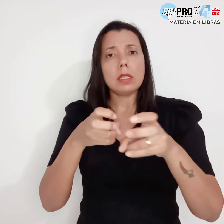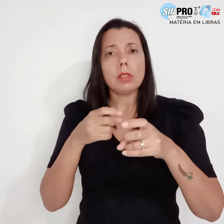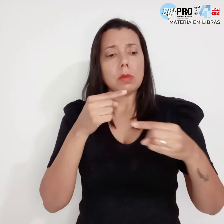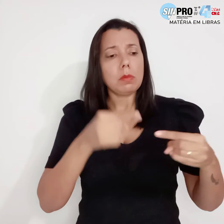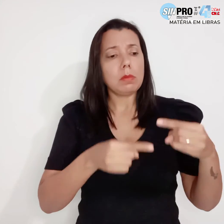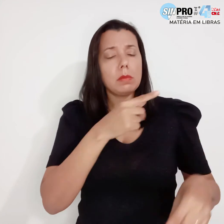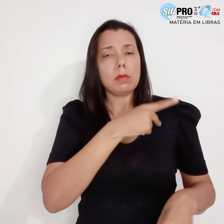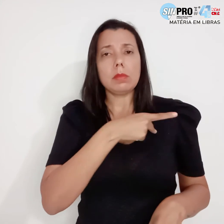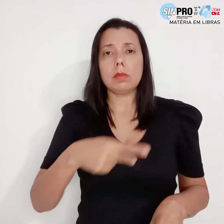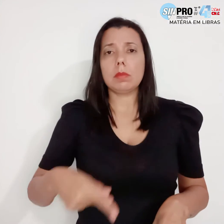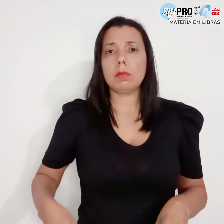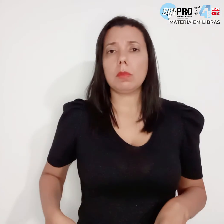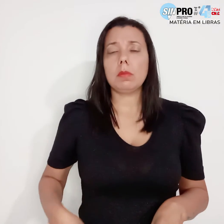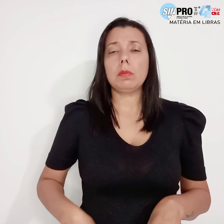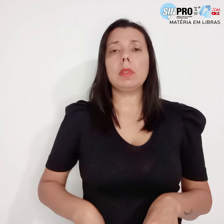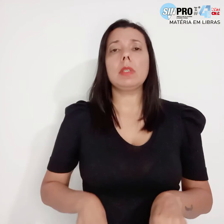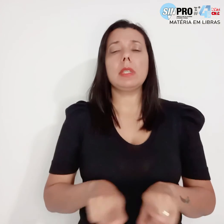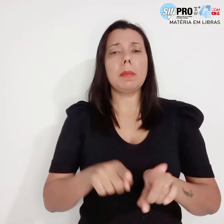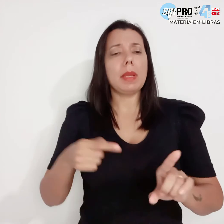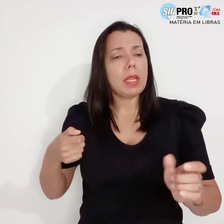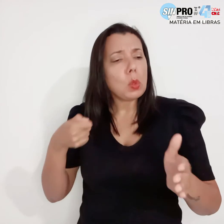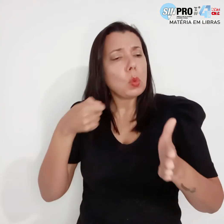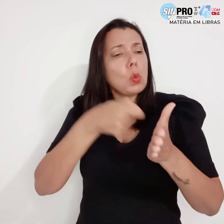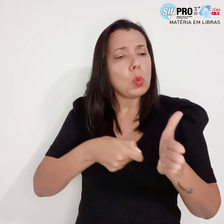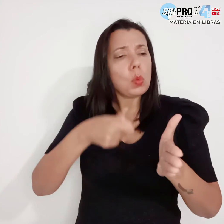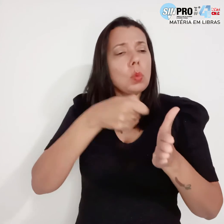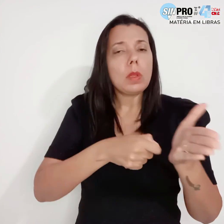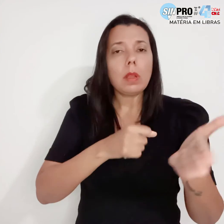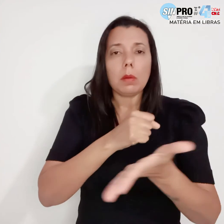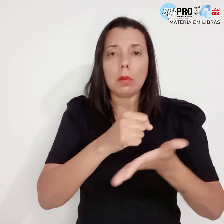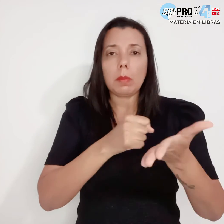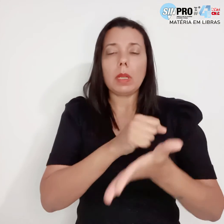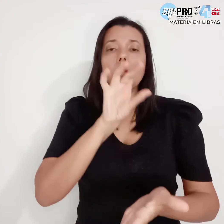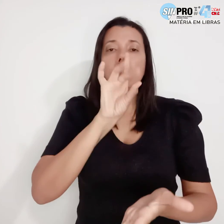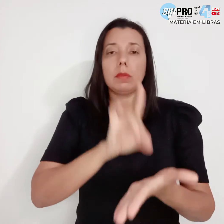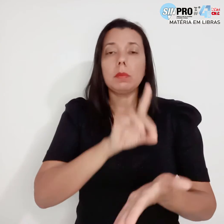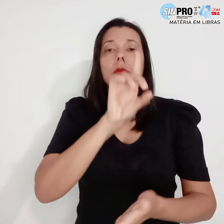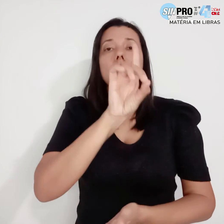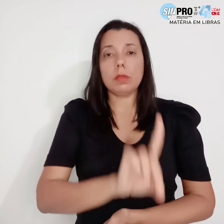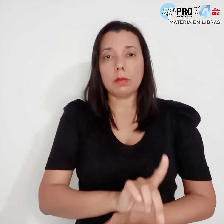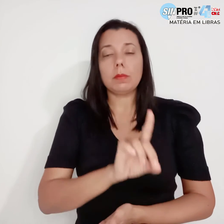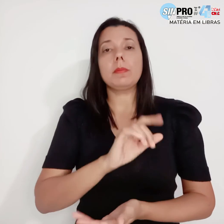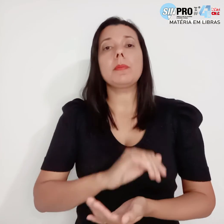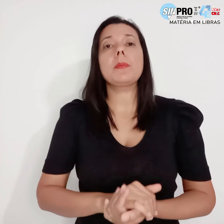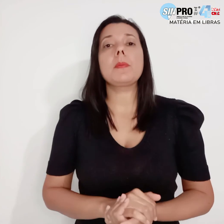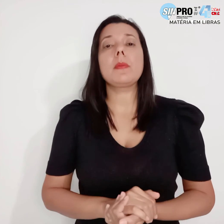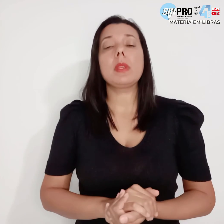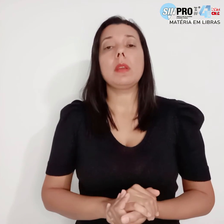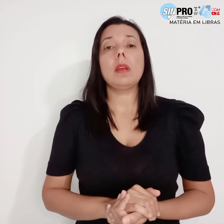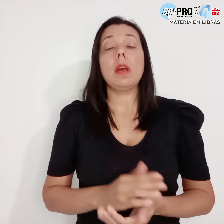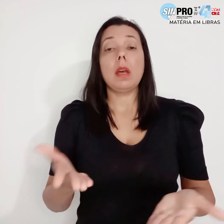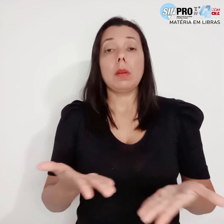políticas públicas e defender o básico, afirma o diretor. Com a pandemia